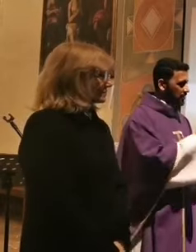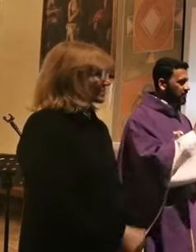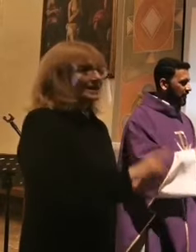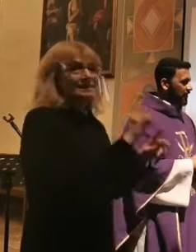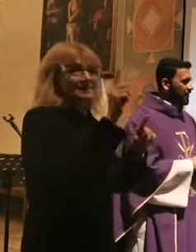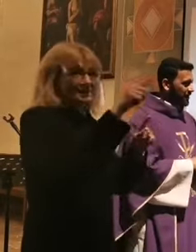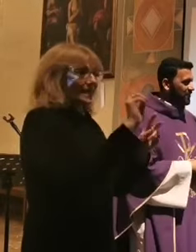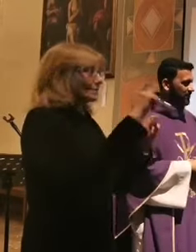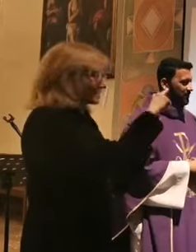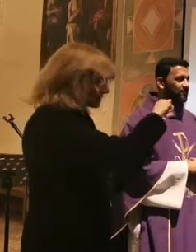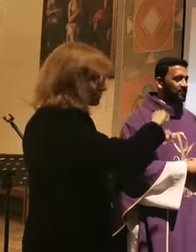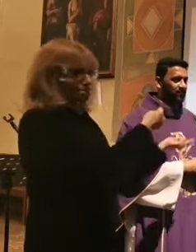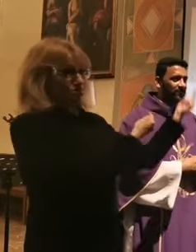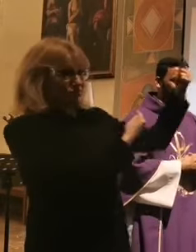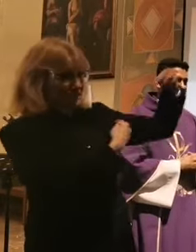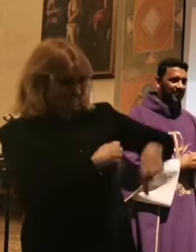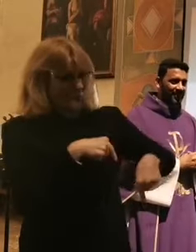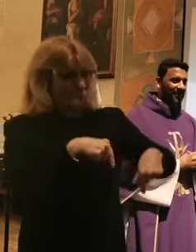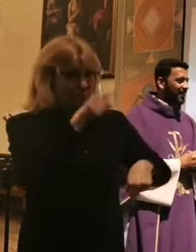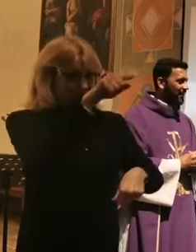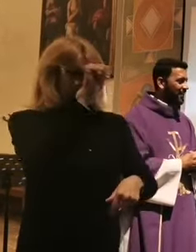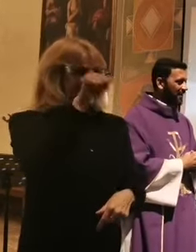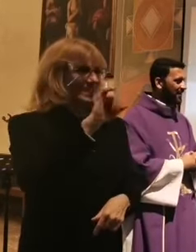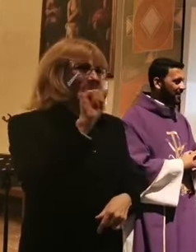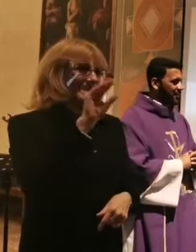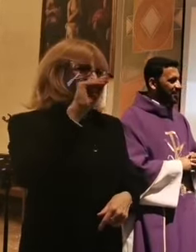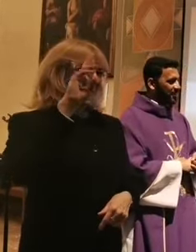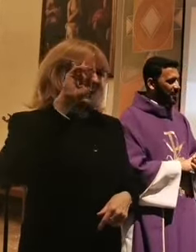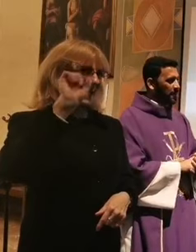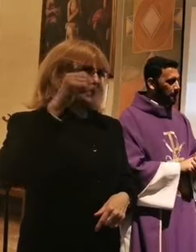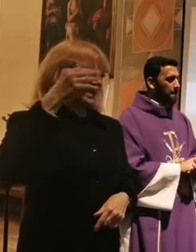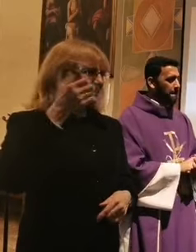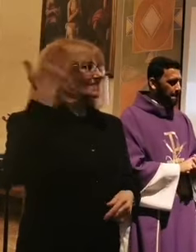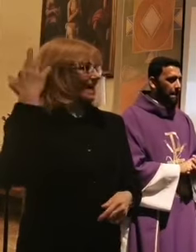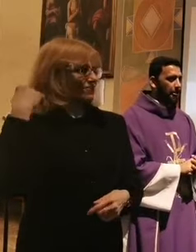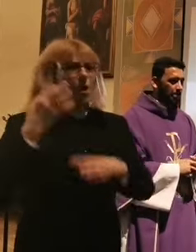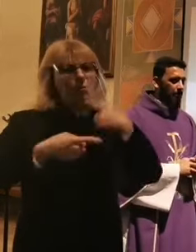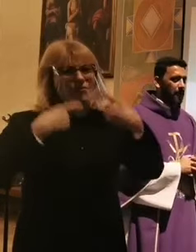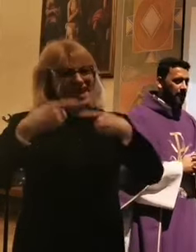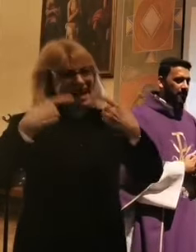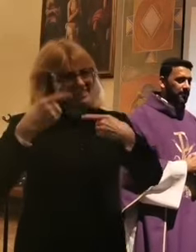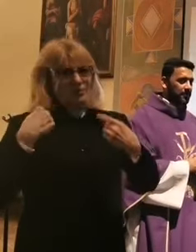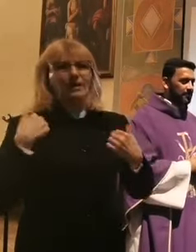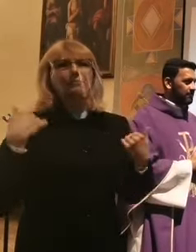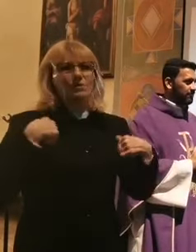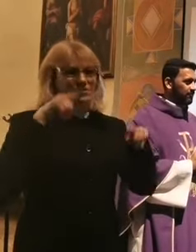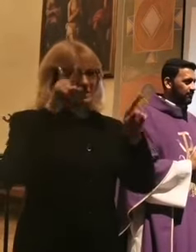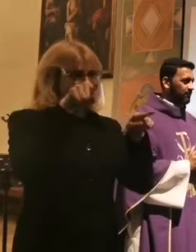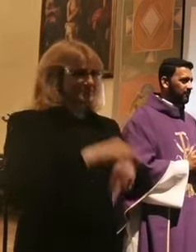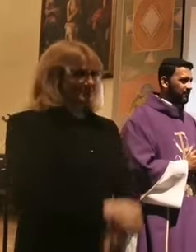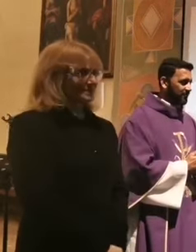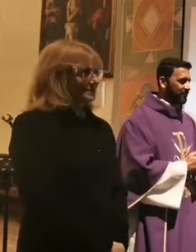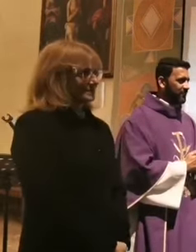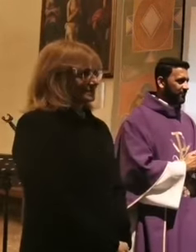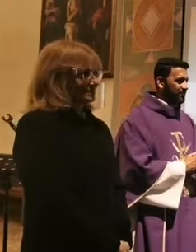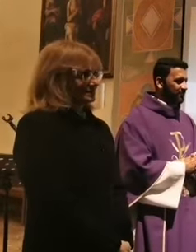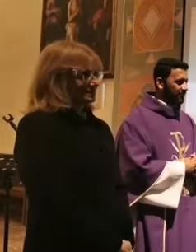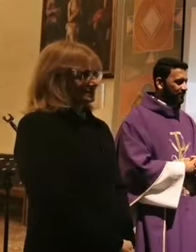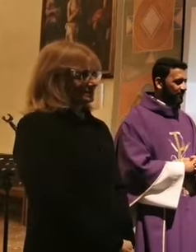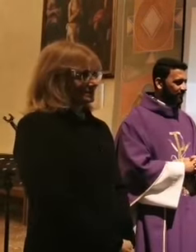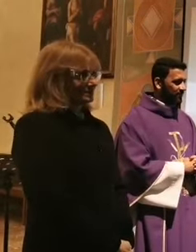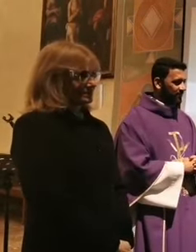Jeremiasz przyjechał, ja bardzo często opowiadam o Indiach. Mm-hmm. Czyli Gusi